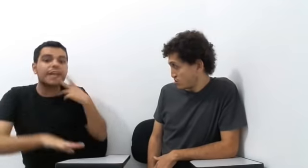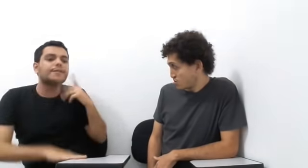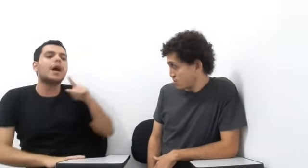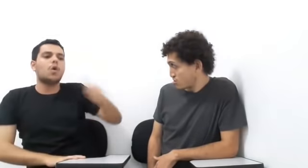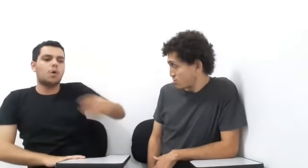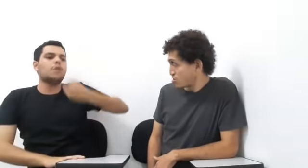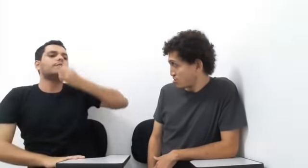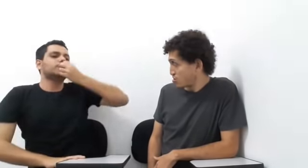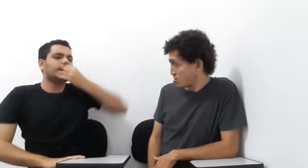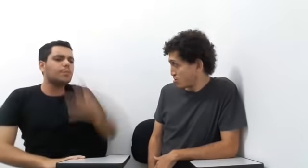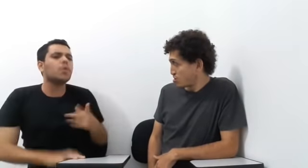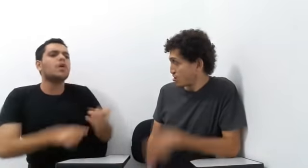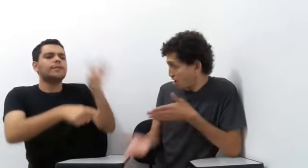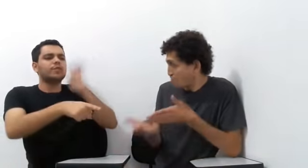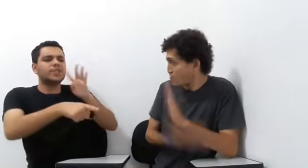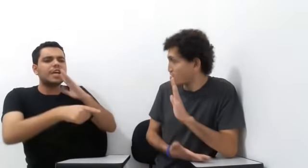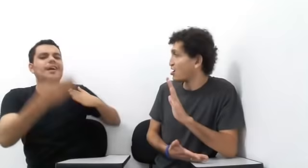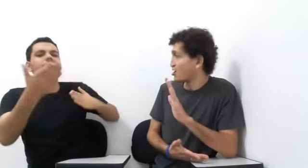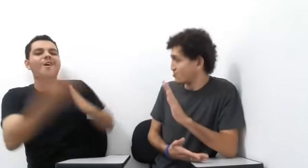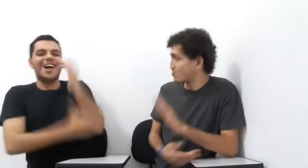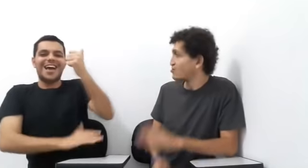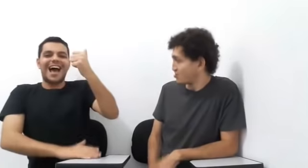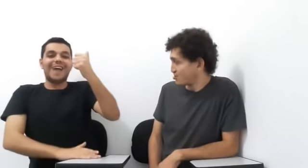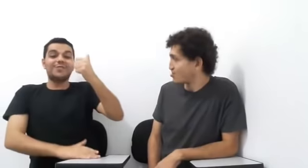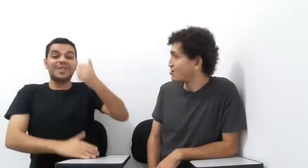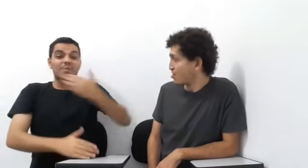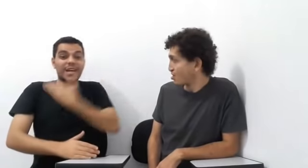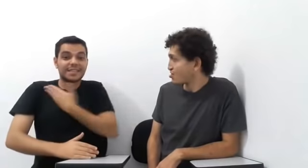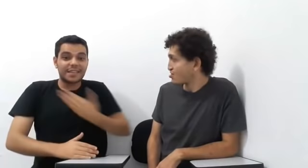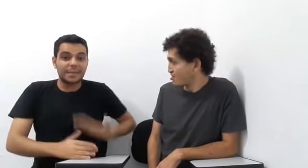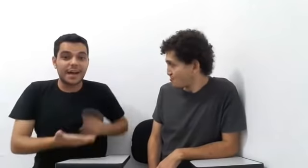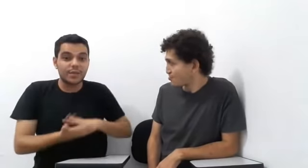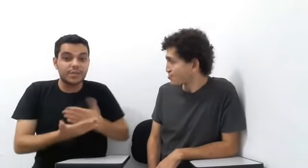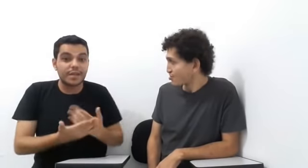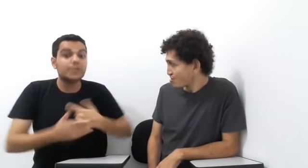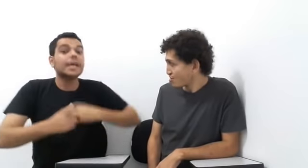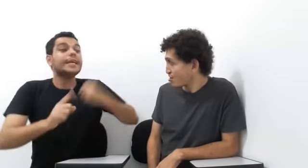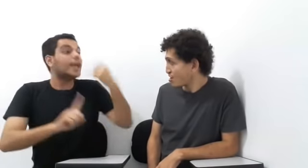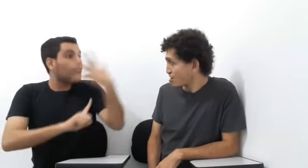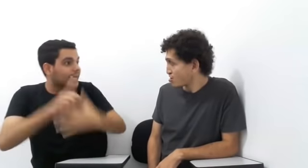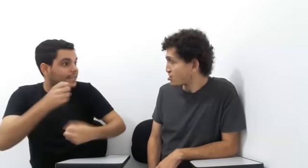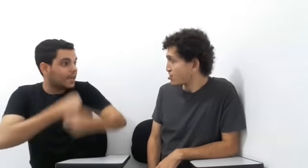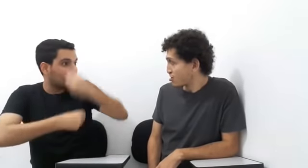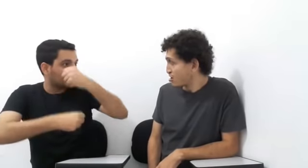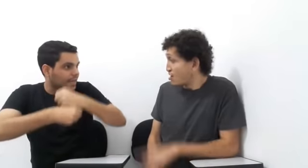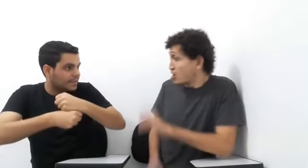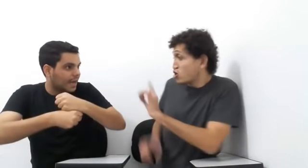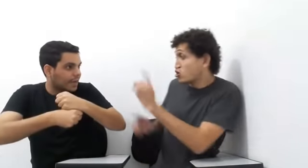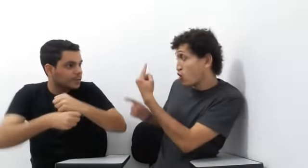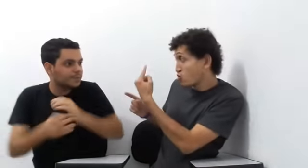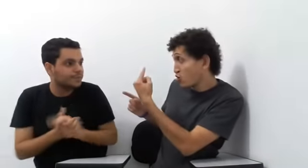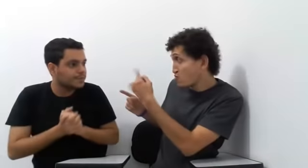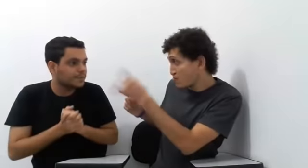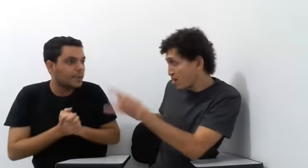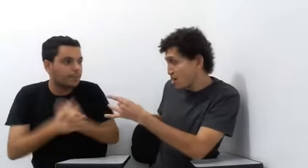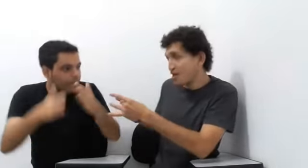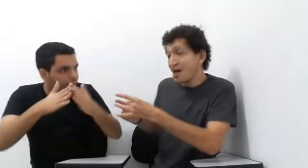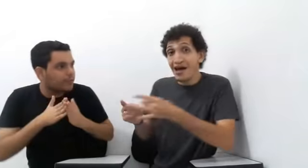falar, você é bom, você é legal, aí você começa a trabalhar no estado. E eu passei o ano passado. Só um detalhe. Por favor.